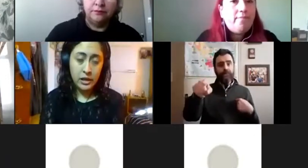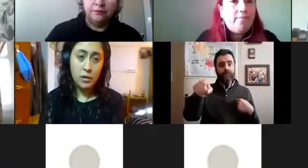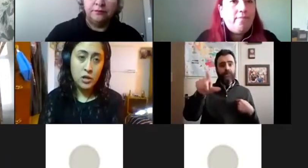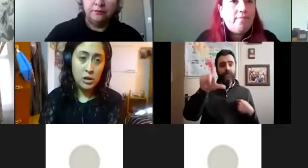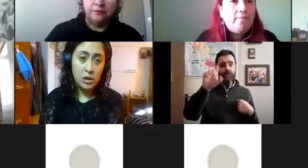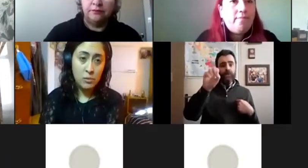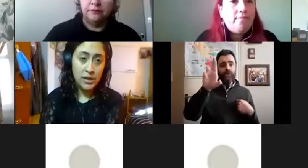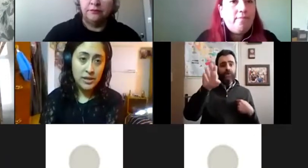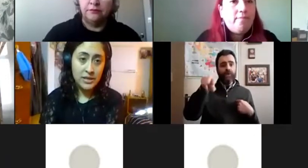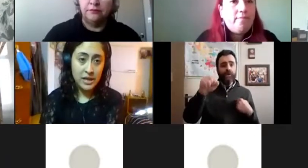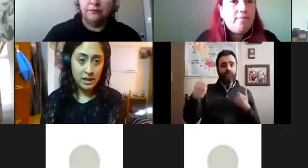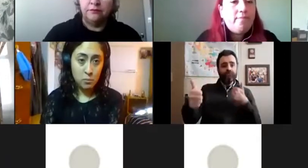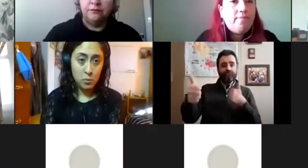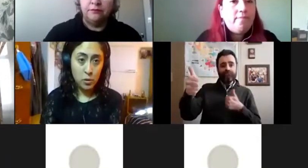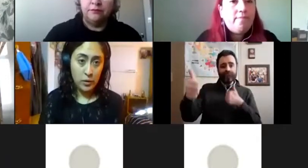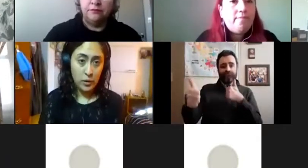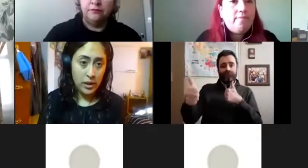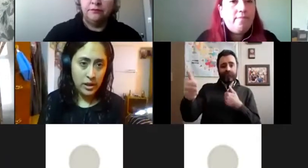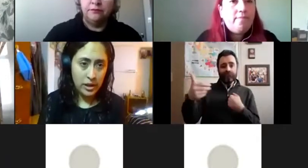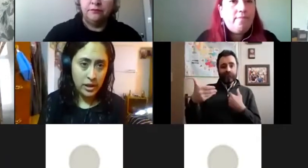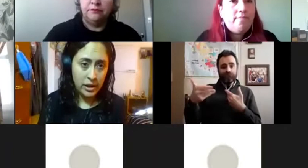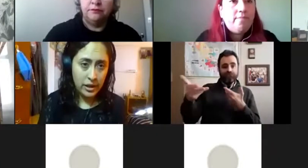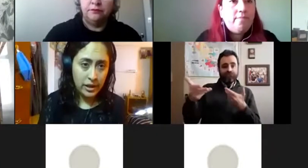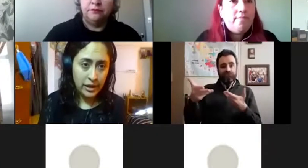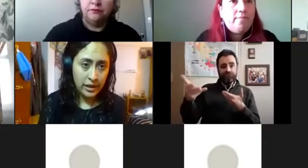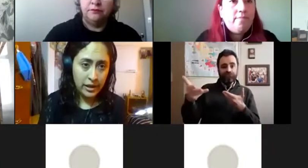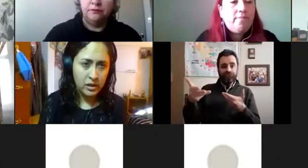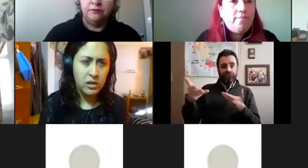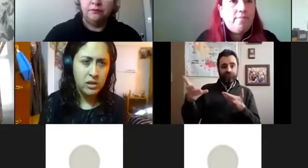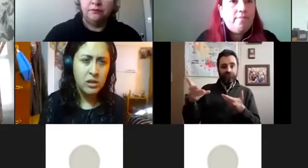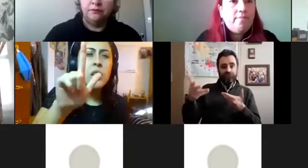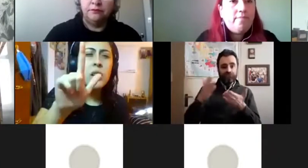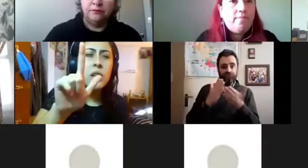el profesor Juan Luis dice, bueno,